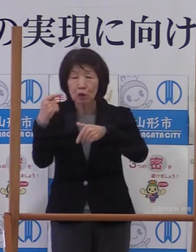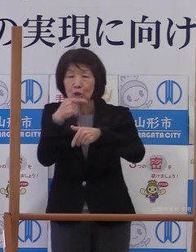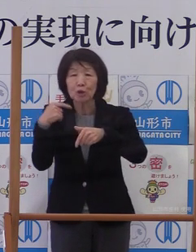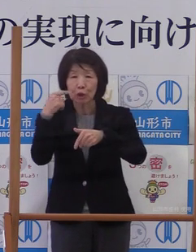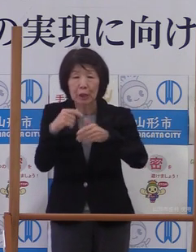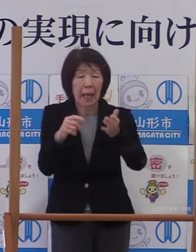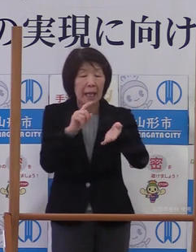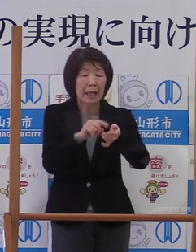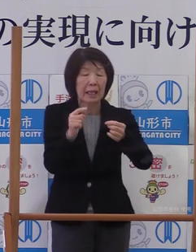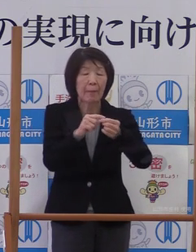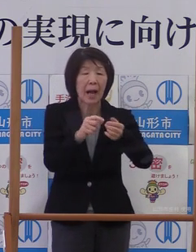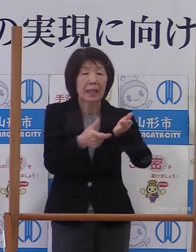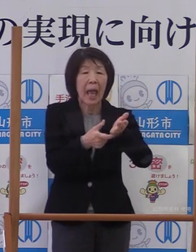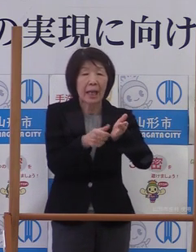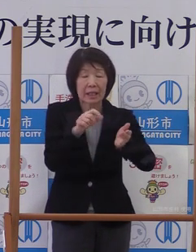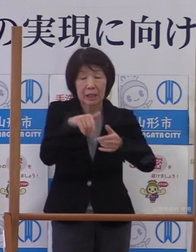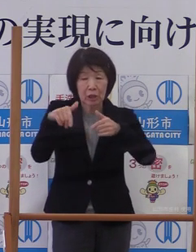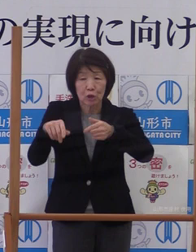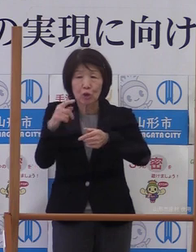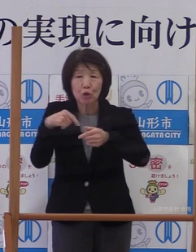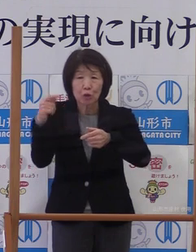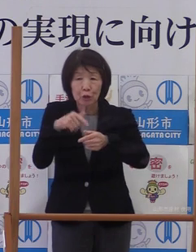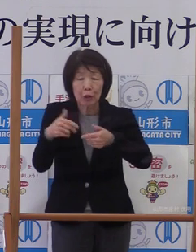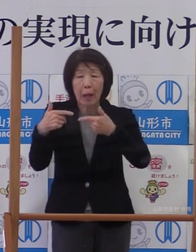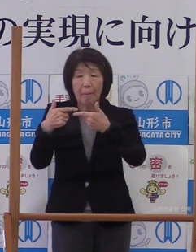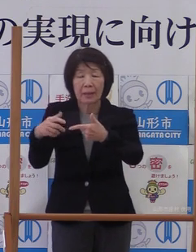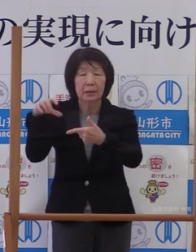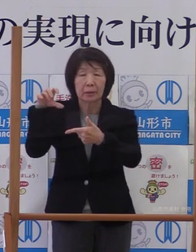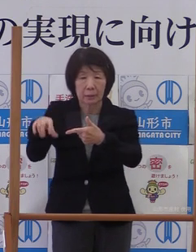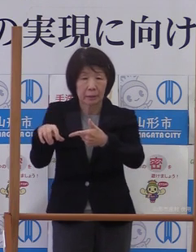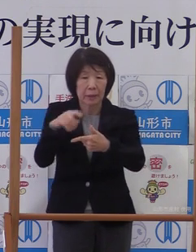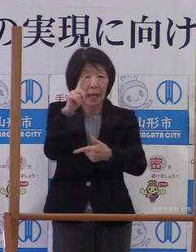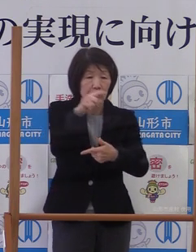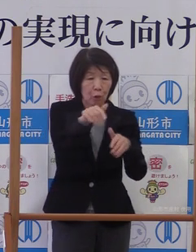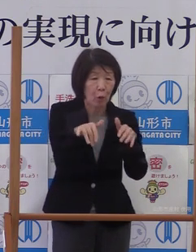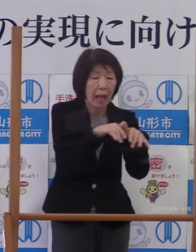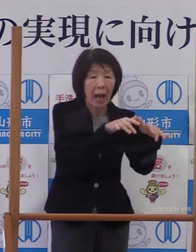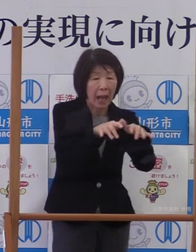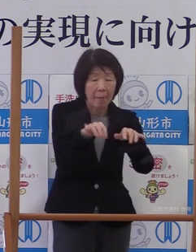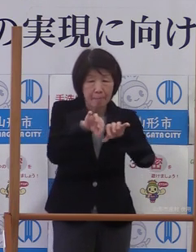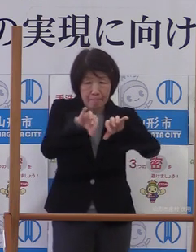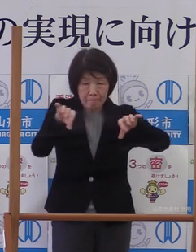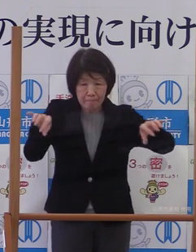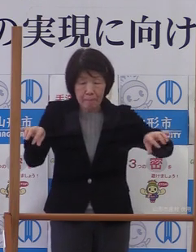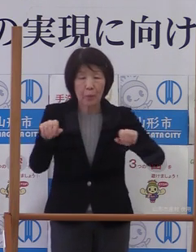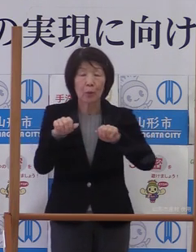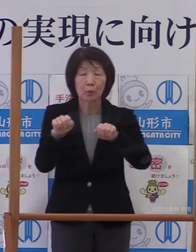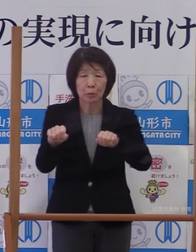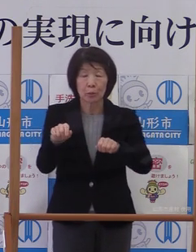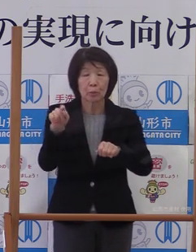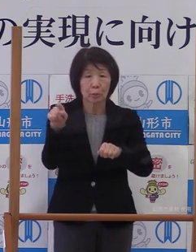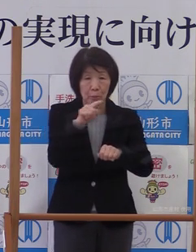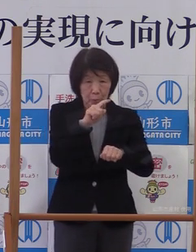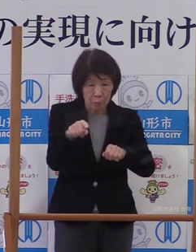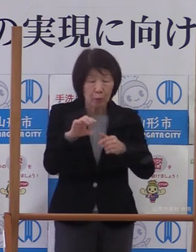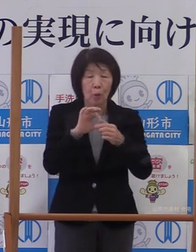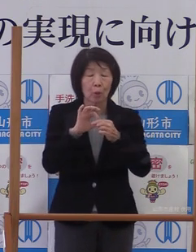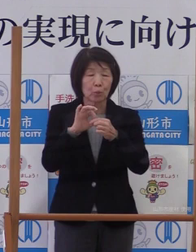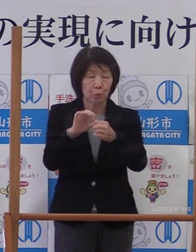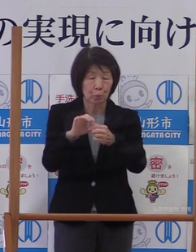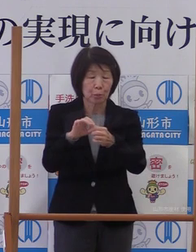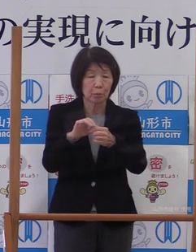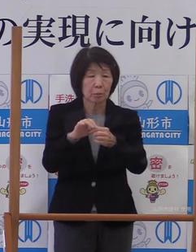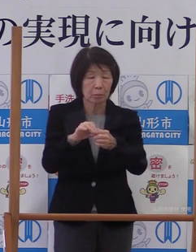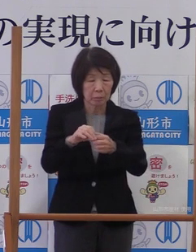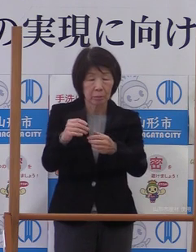ね、人の流れをそちらに分散させたりですね、そうした長期的にも感染症に強い街づ